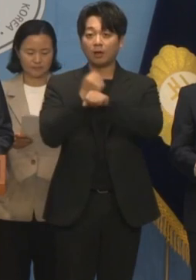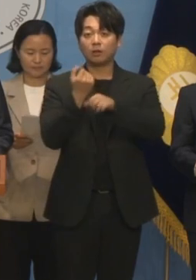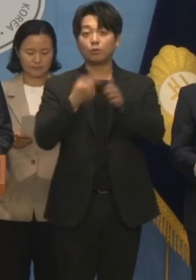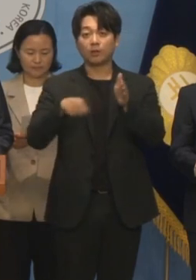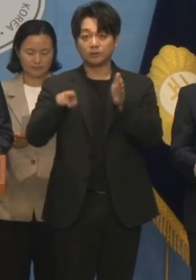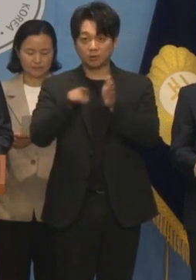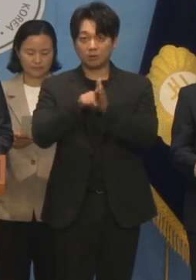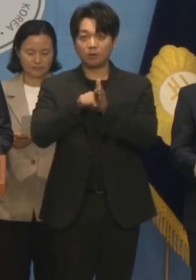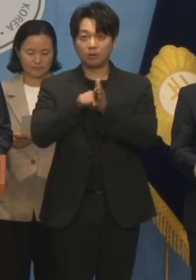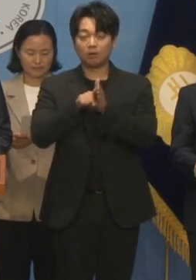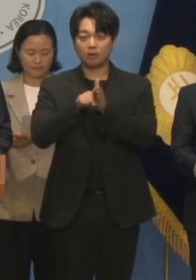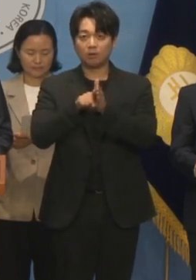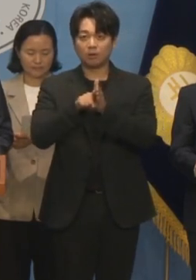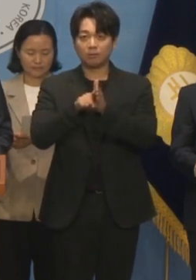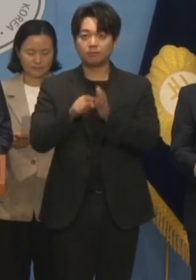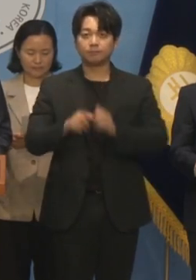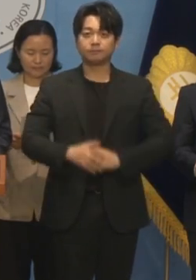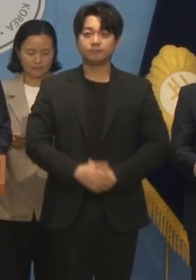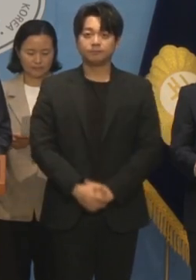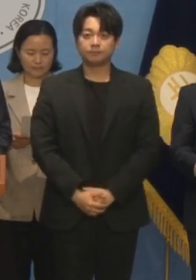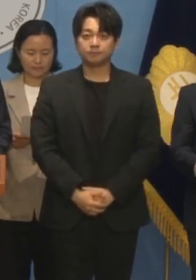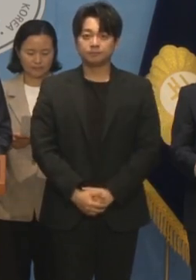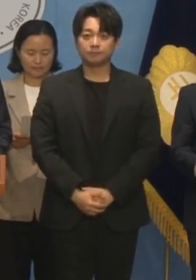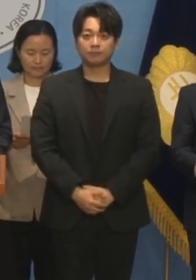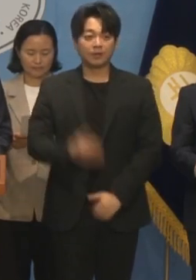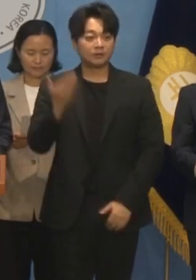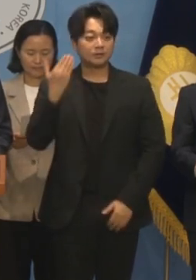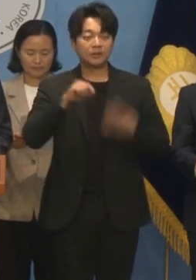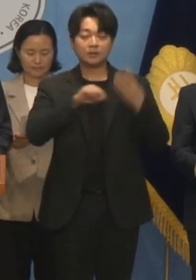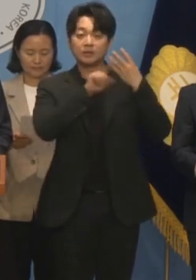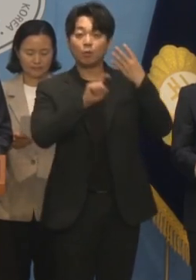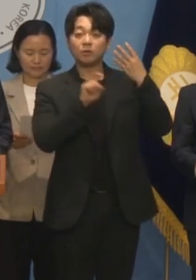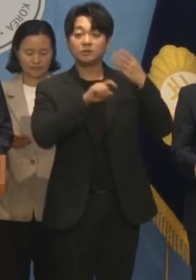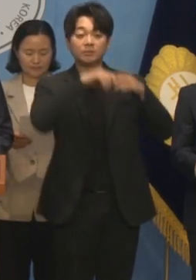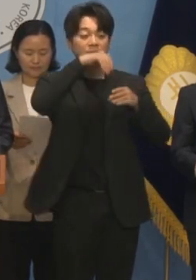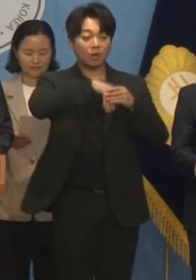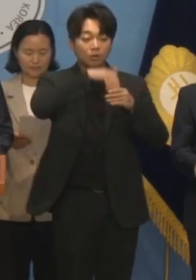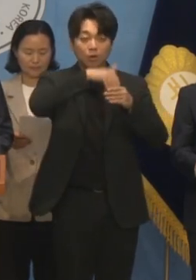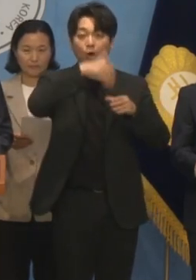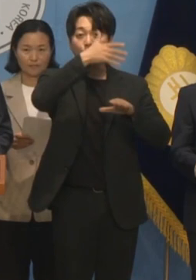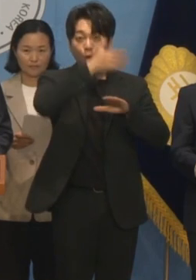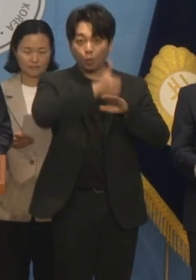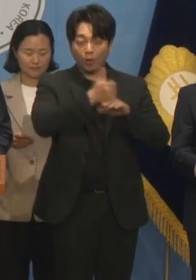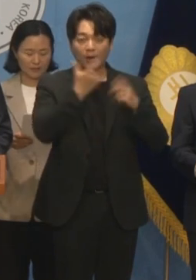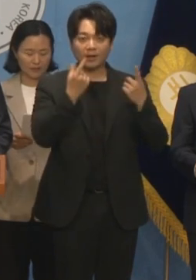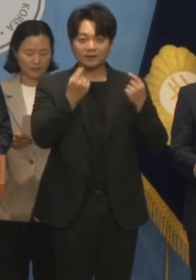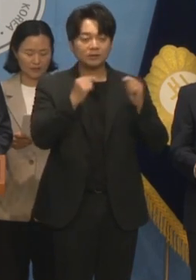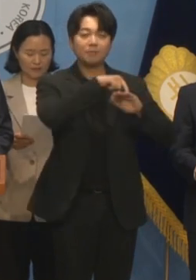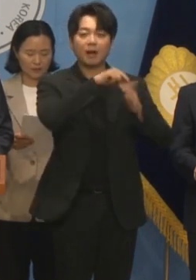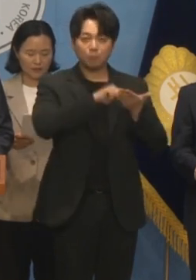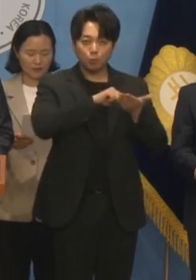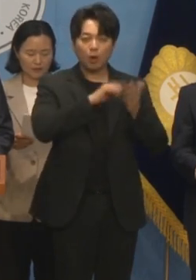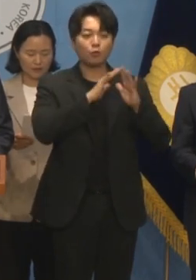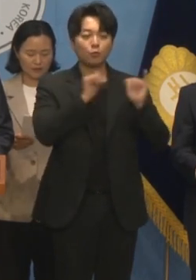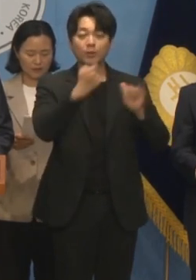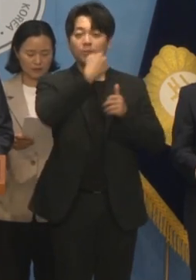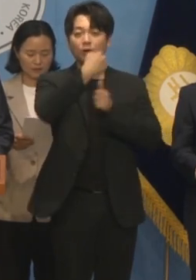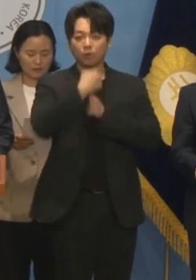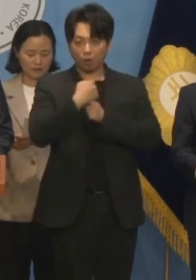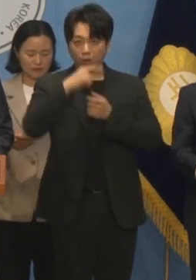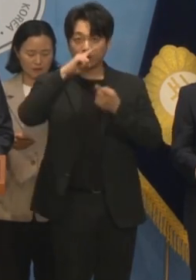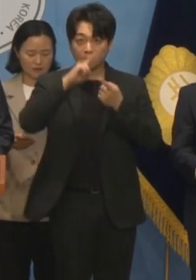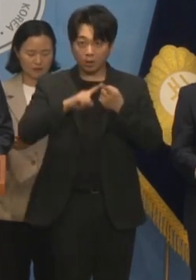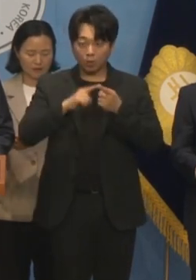국정의 정상화를 꾀하며 총선에서 드러난 국민의 명령을 실천하기 위해서 거기가 약속을